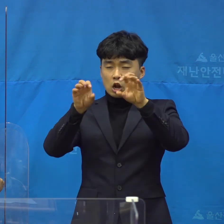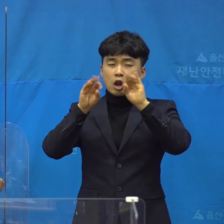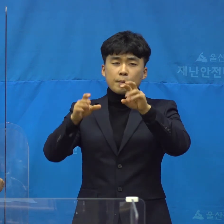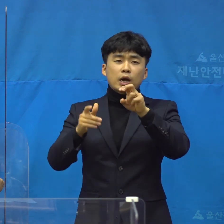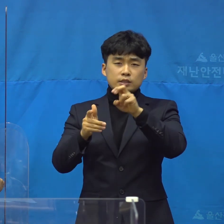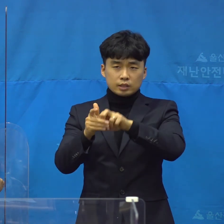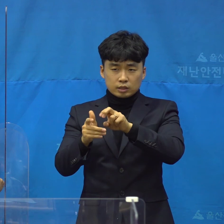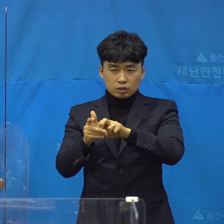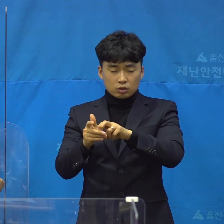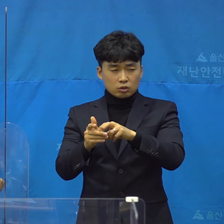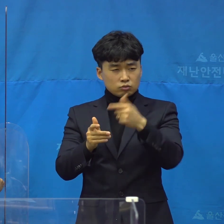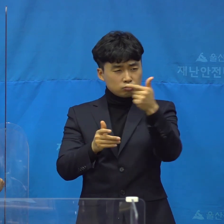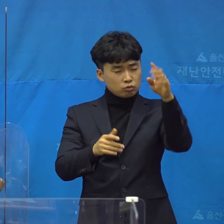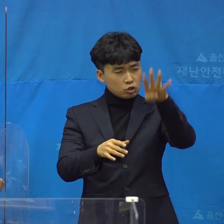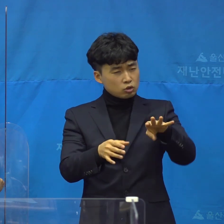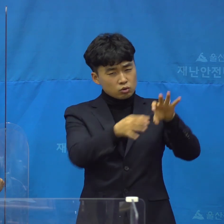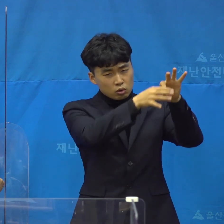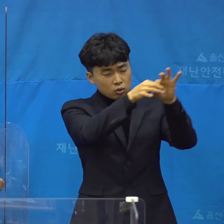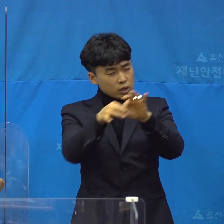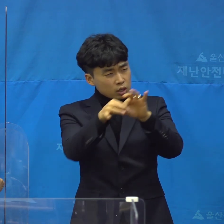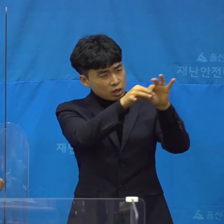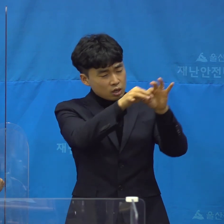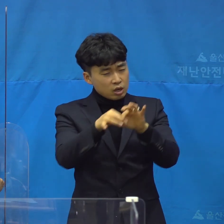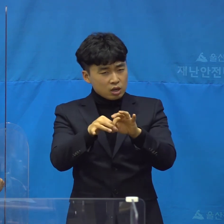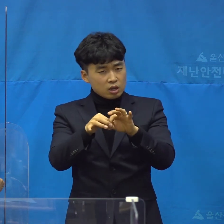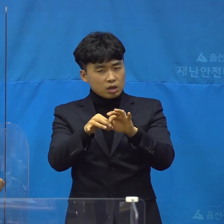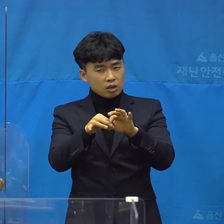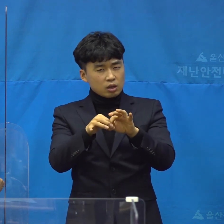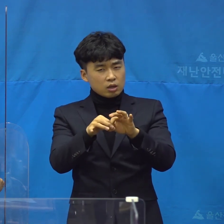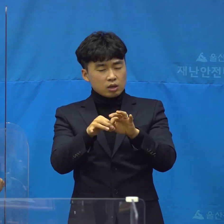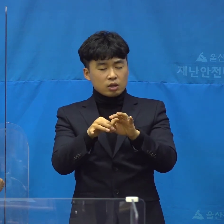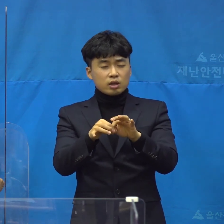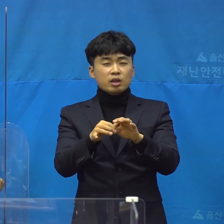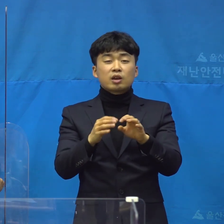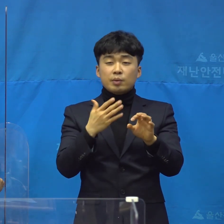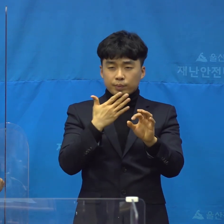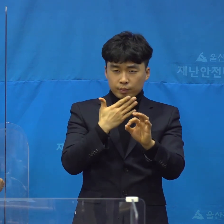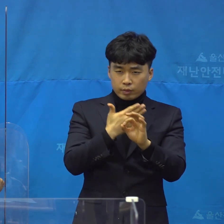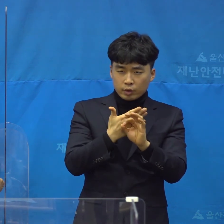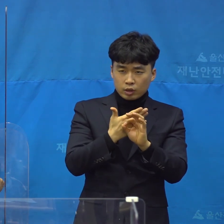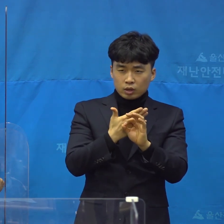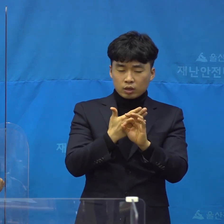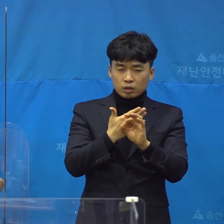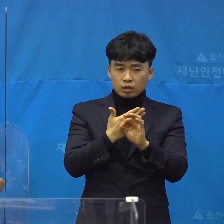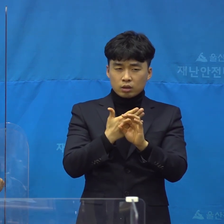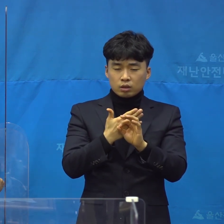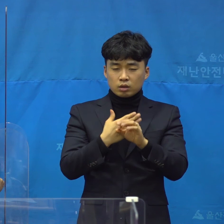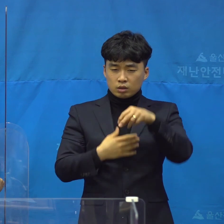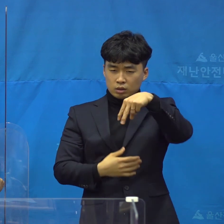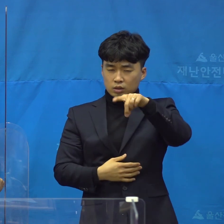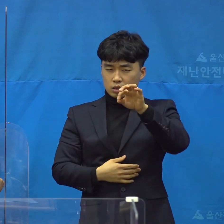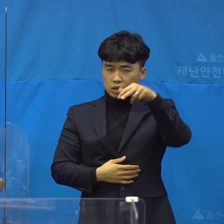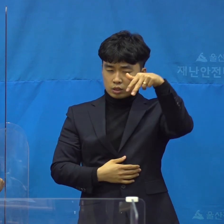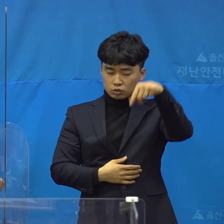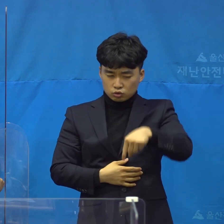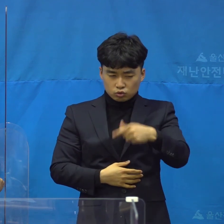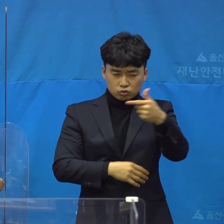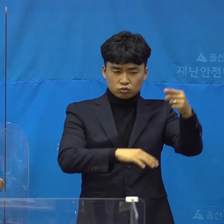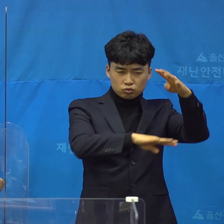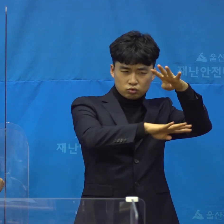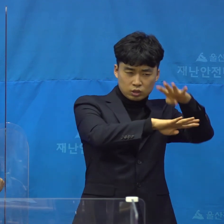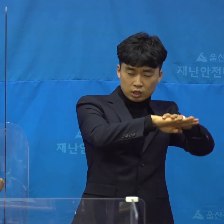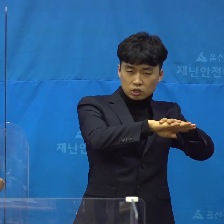상주열방센터하고 대전하고의 관계. 그게 이제 연결고리가 찾아지면 이제 상주열방센터에서